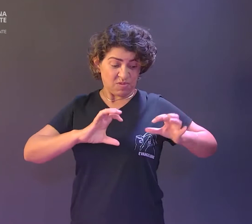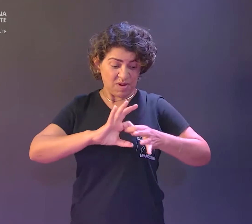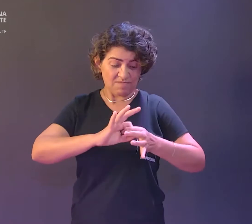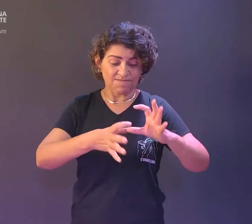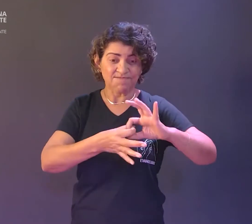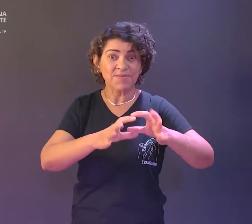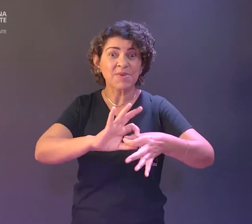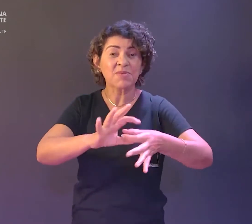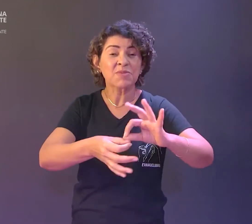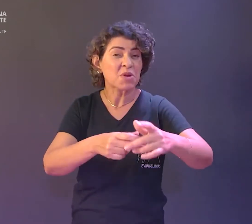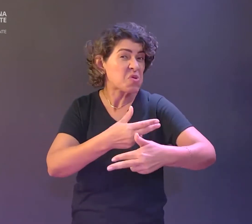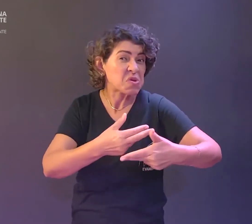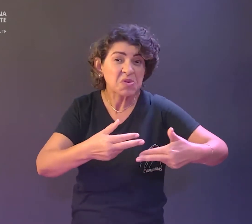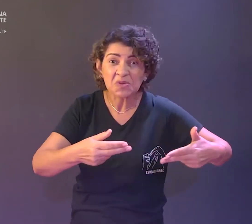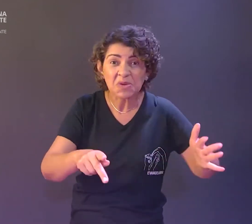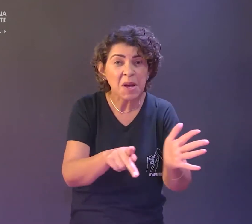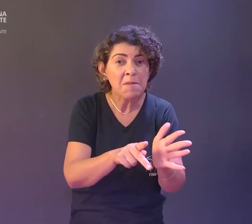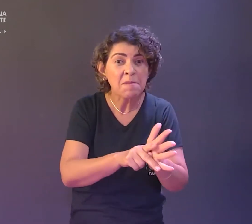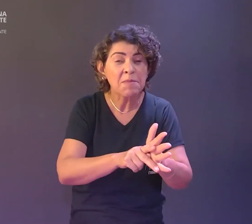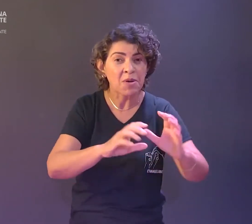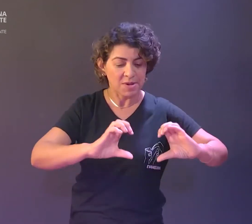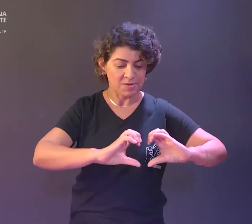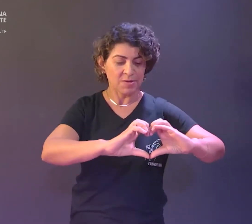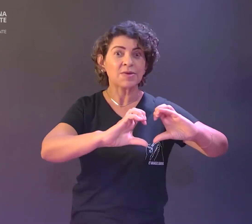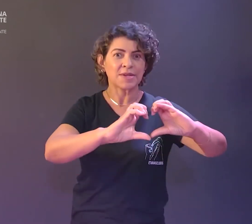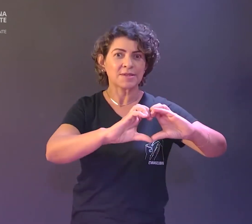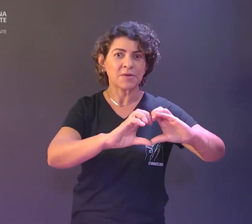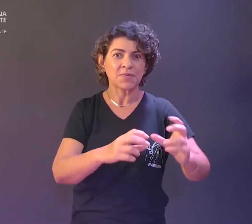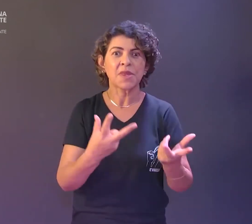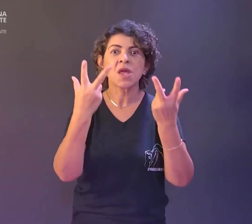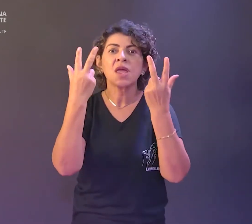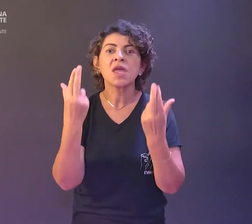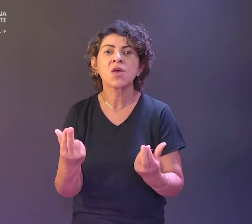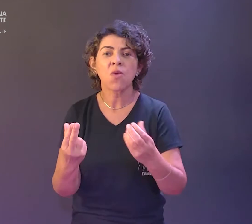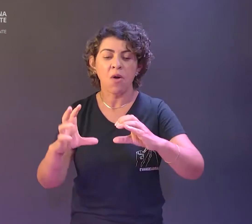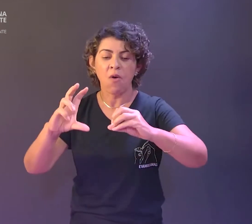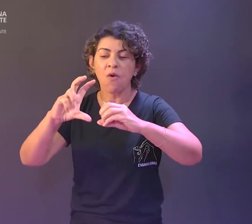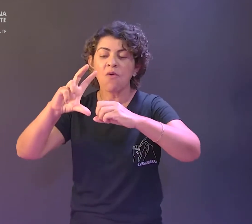É um vírus que contaminou tudo em nossa vida.